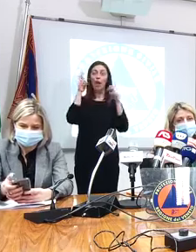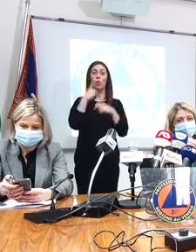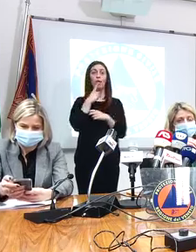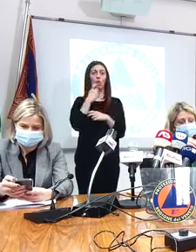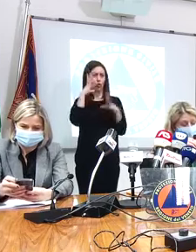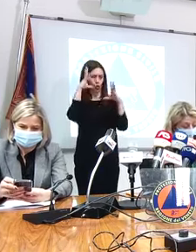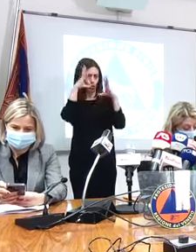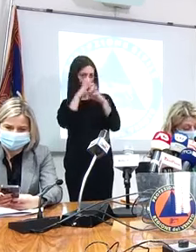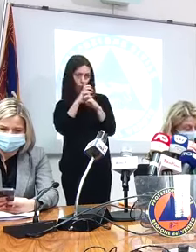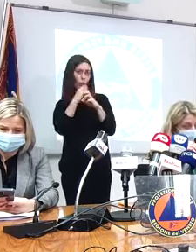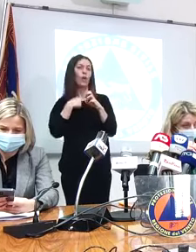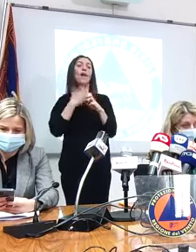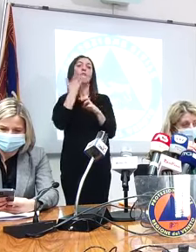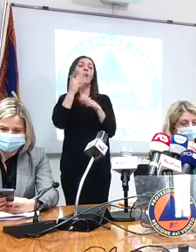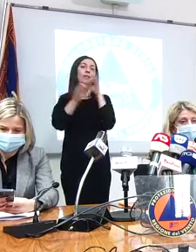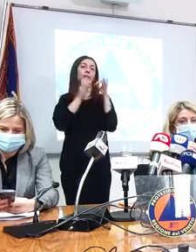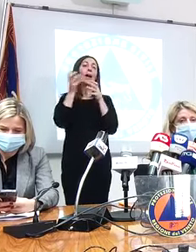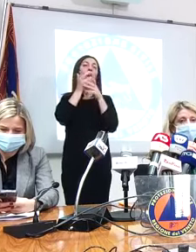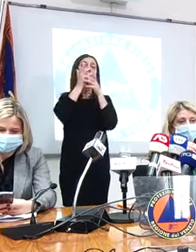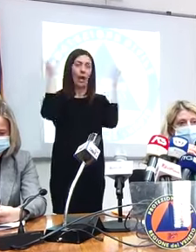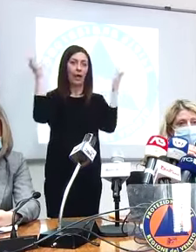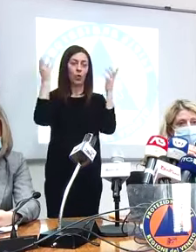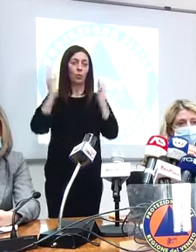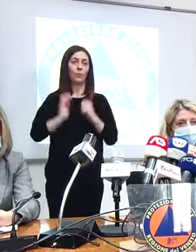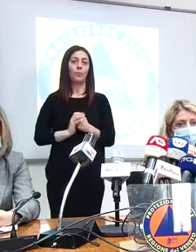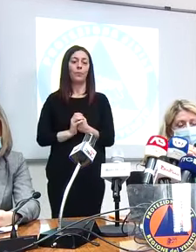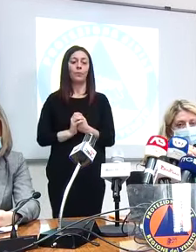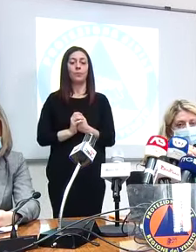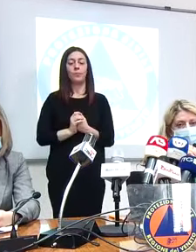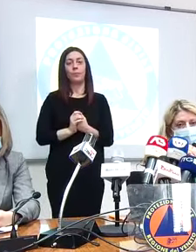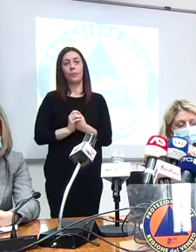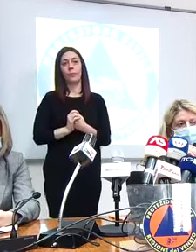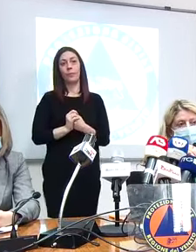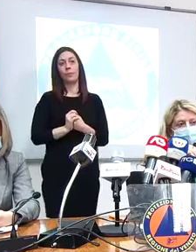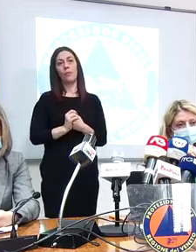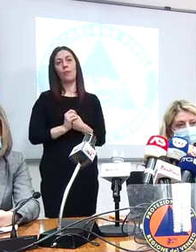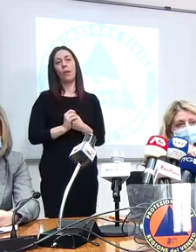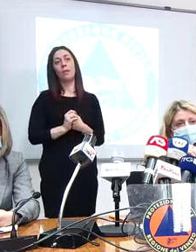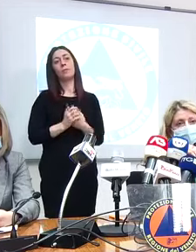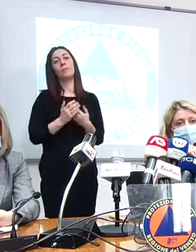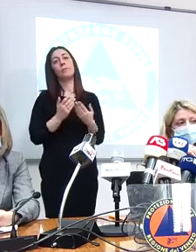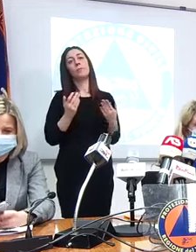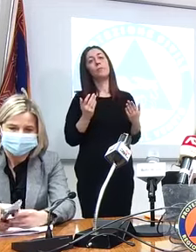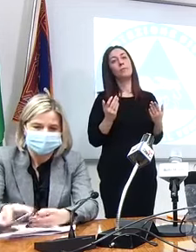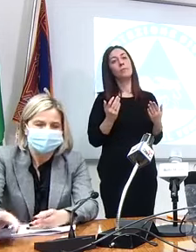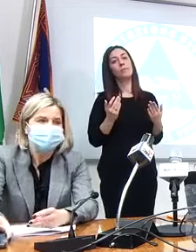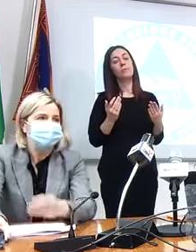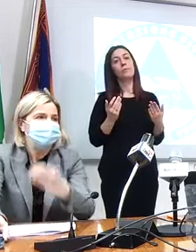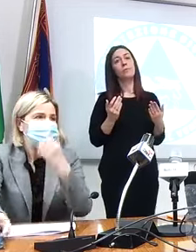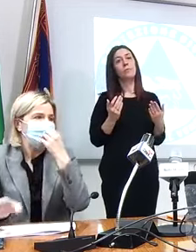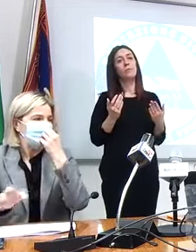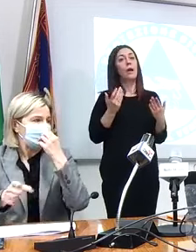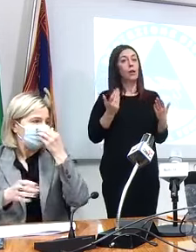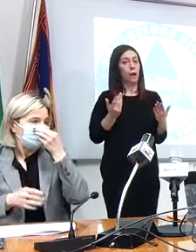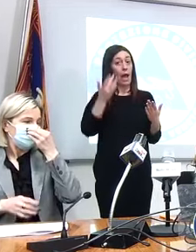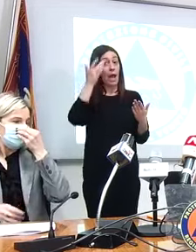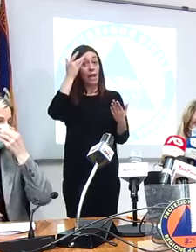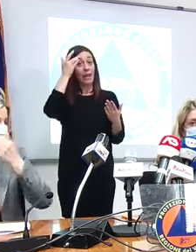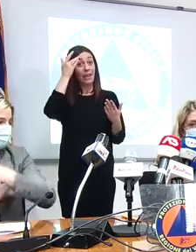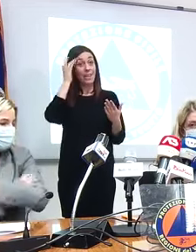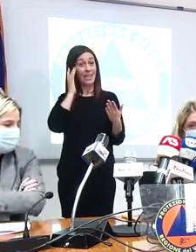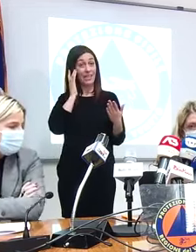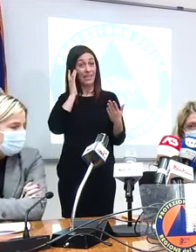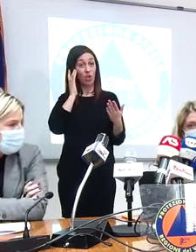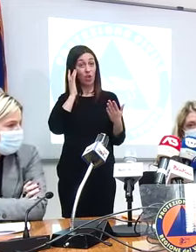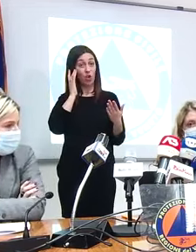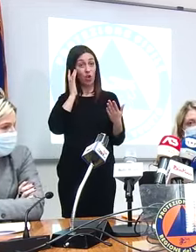un attimo. Allora, una cosa è la stadiazione di rischio che